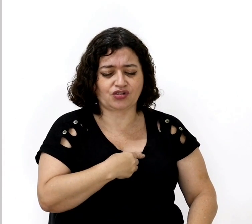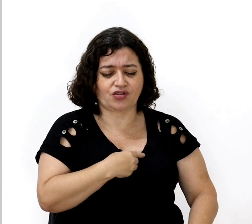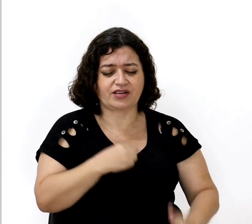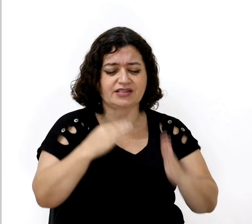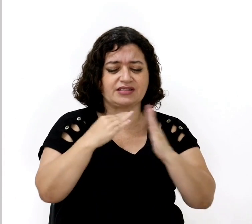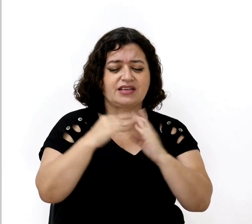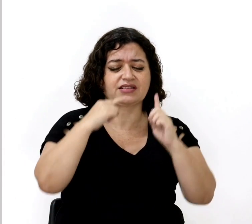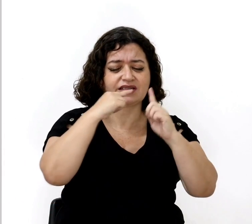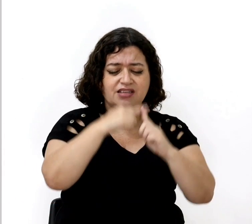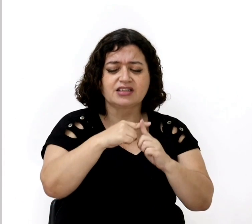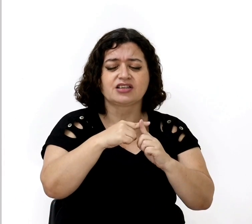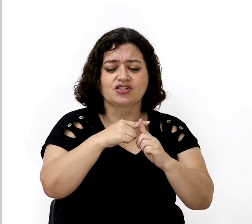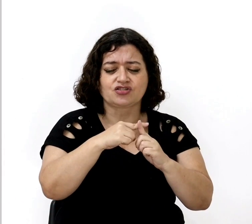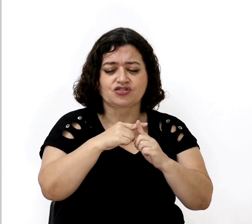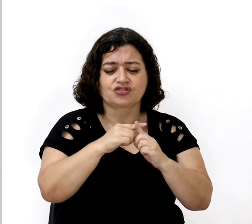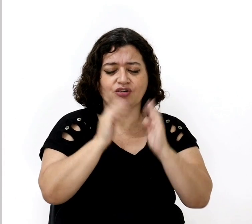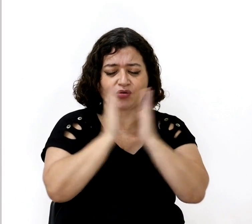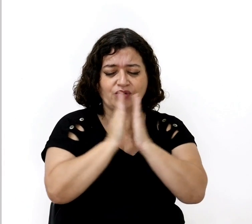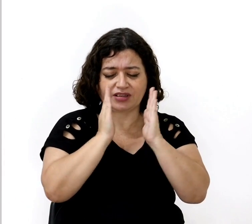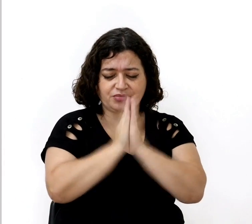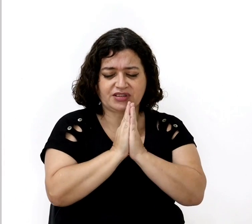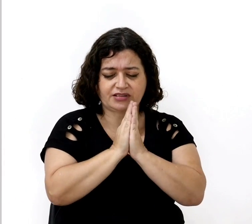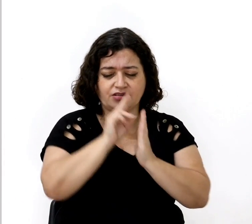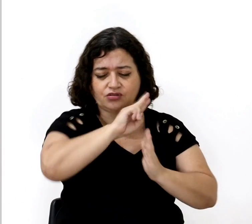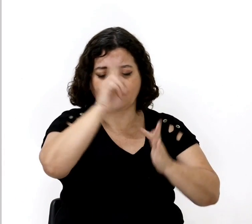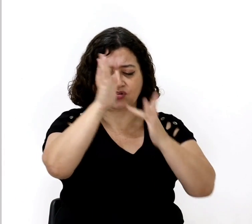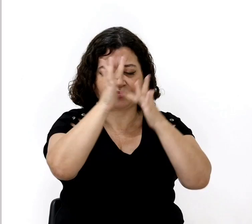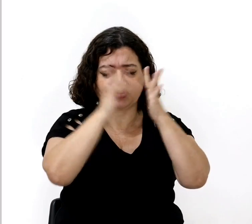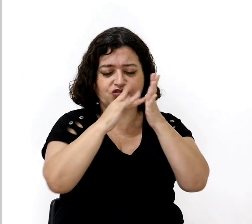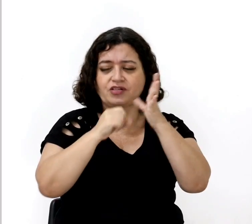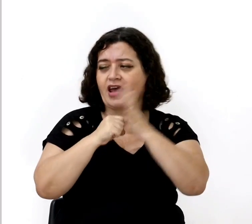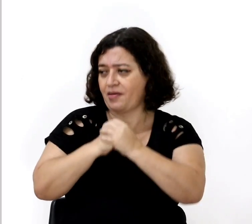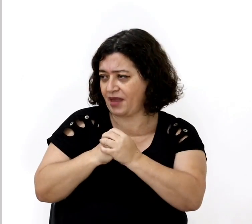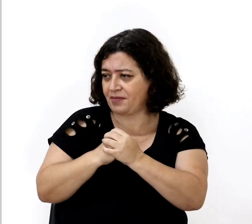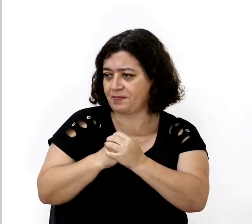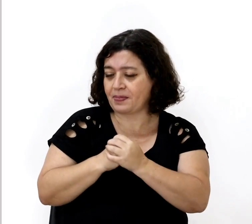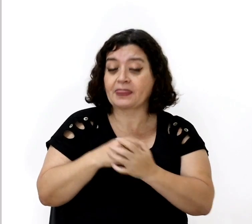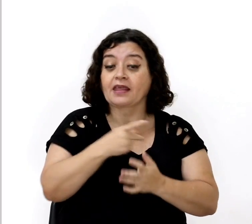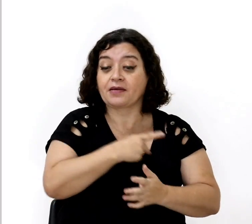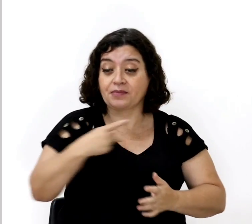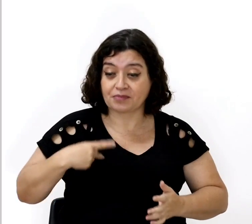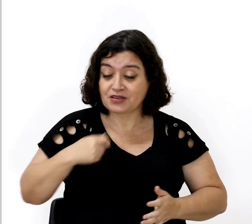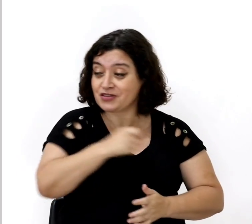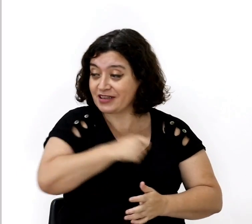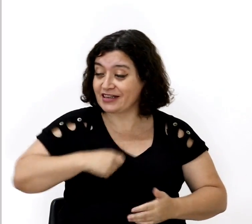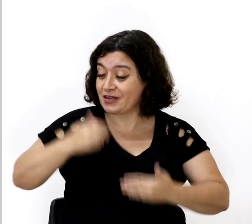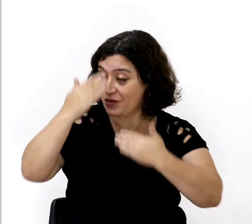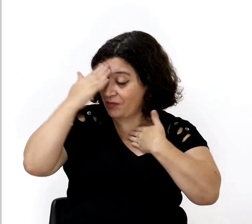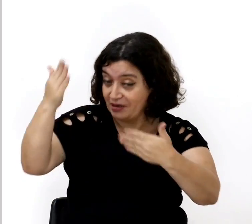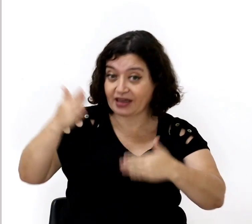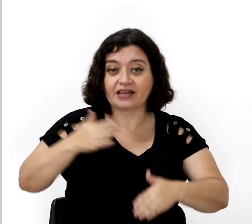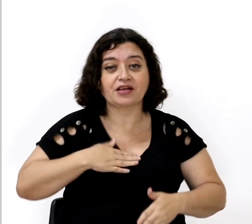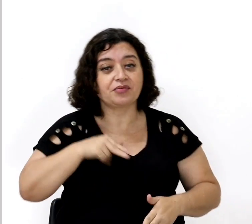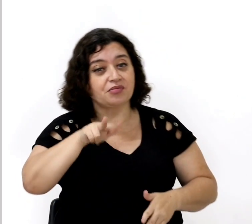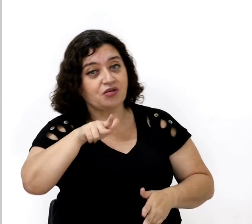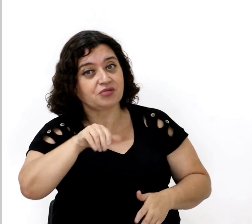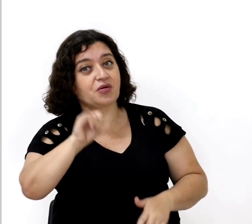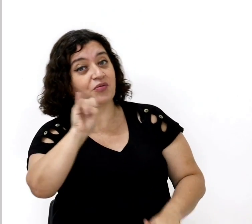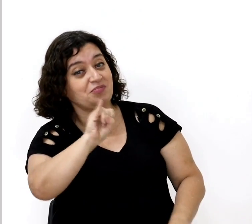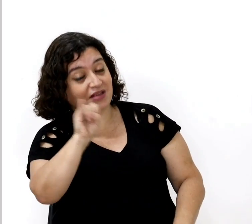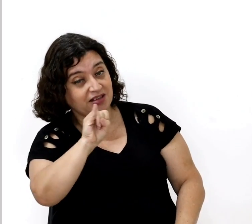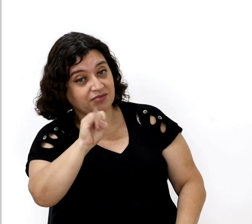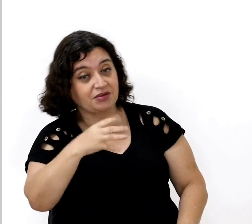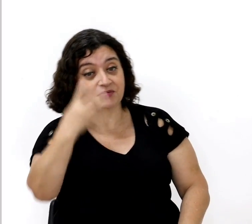esta igreja, nós oramos assim, no nome de Jesus. Em nome de Jesus. Amém. Amém. Pastor Alan, mais uma vez, obrigado. Meu irmão, minha